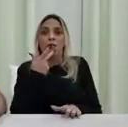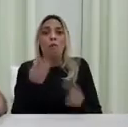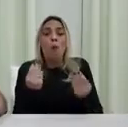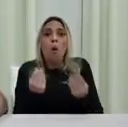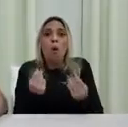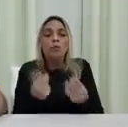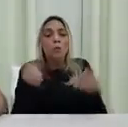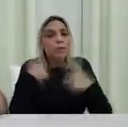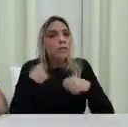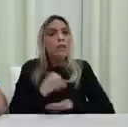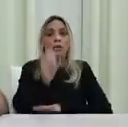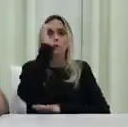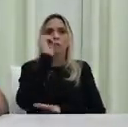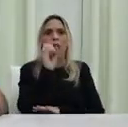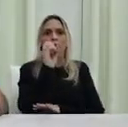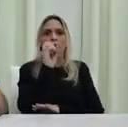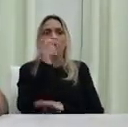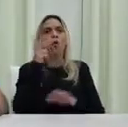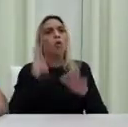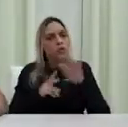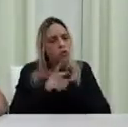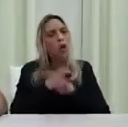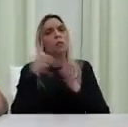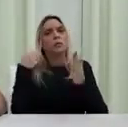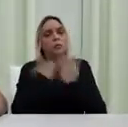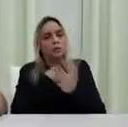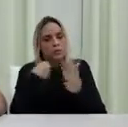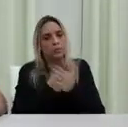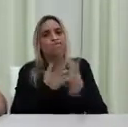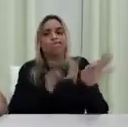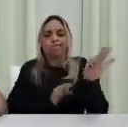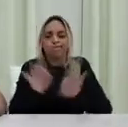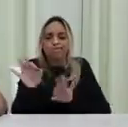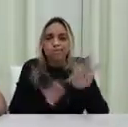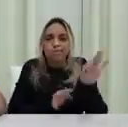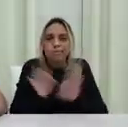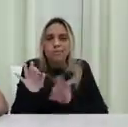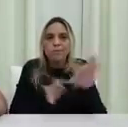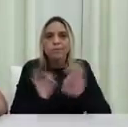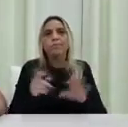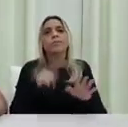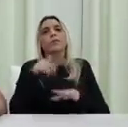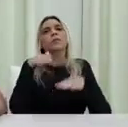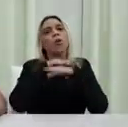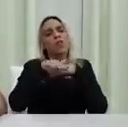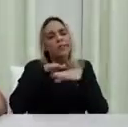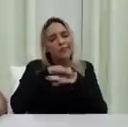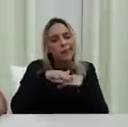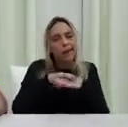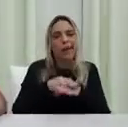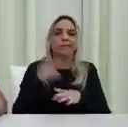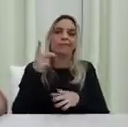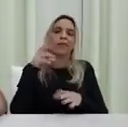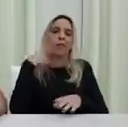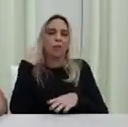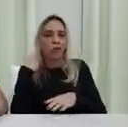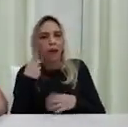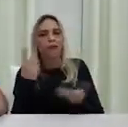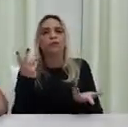vai buscar um zero tocante a isso aí. Continuamos, nós estamos aqui ultimando o projeto, não é só ultimar o projeto, tem que conversar com parlamentares,